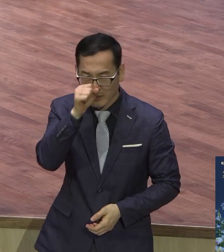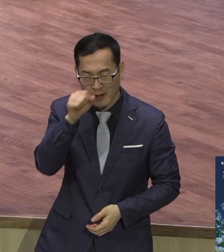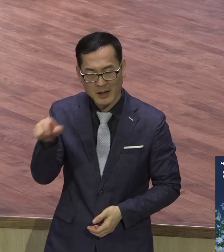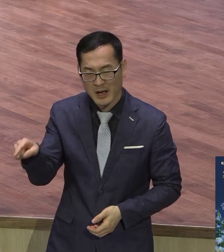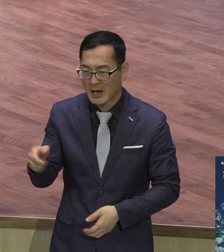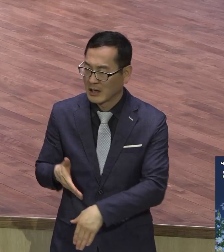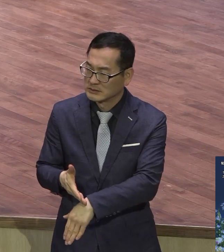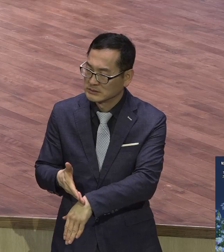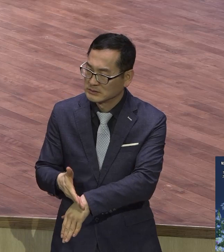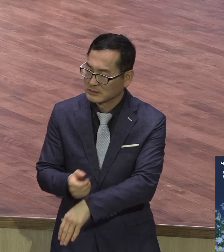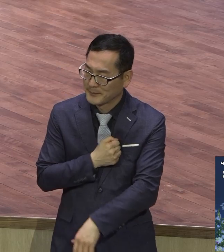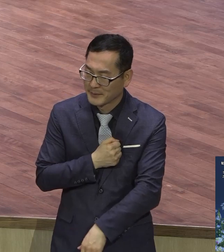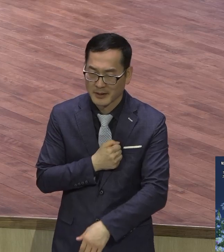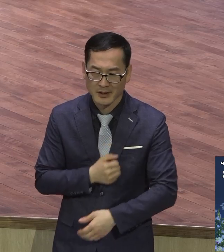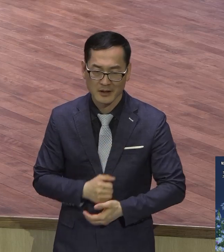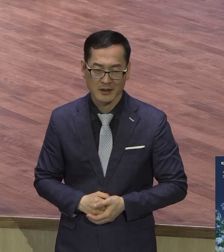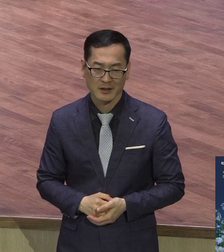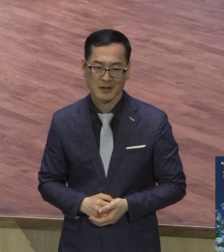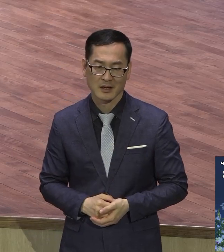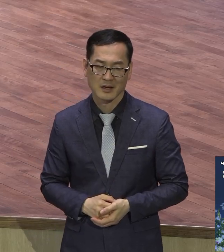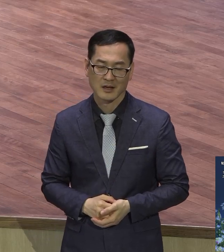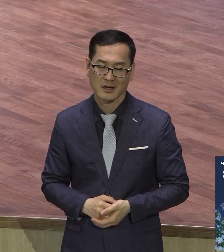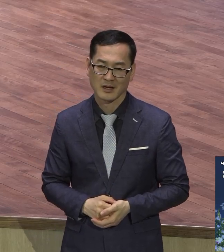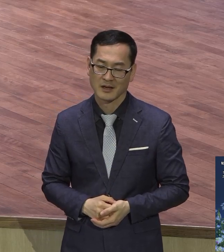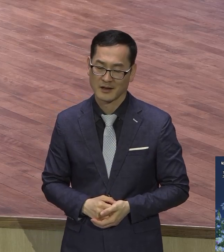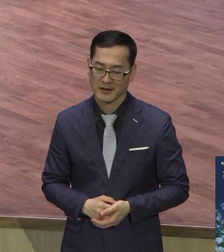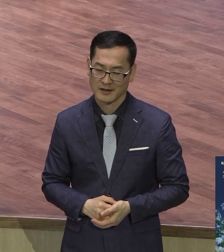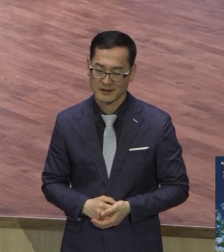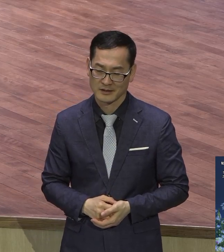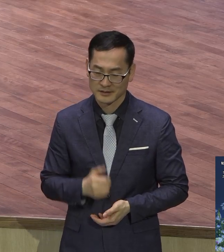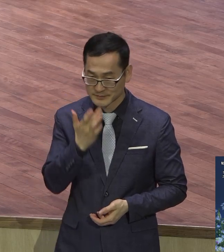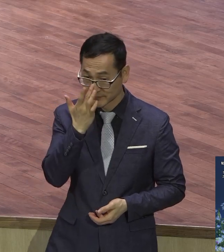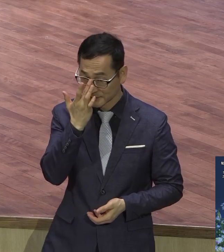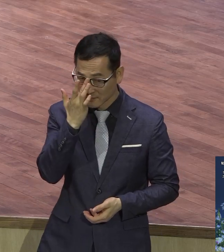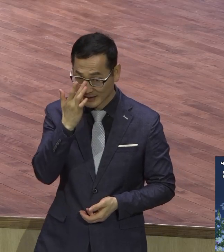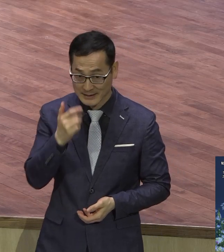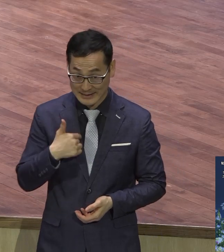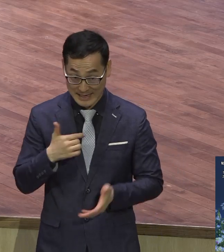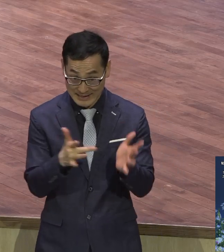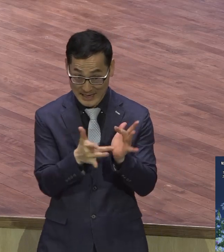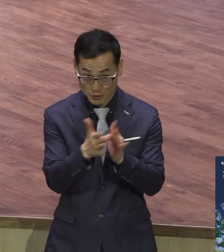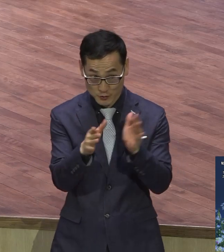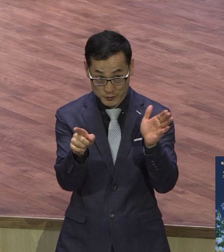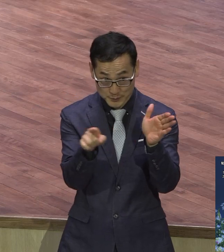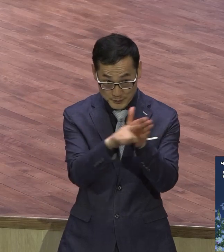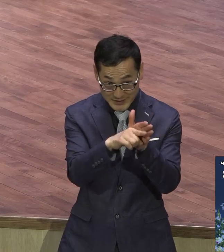전에도 이야기했습니다. 많은 제가 내가 예수를 안 믿었다면